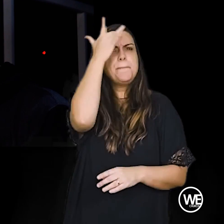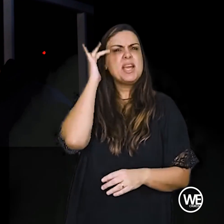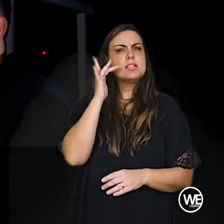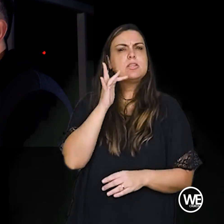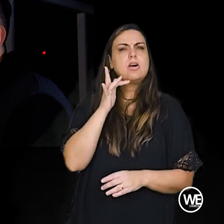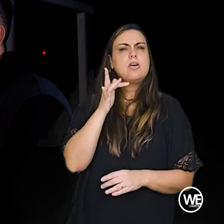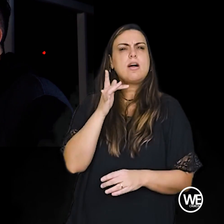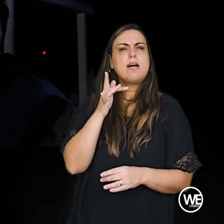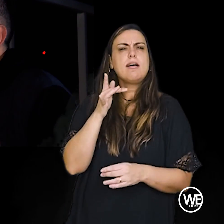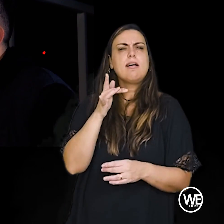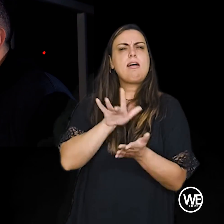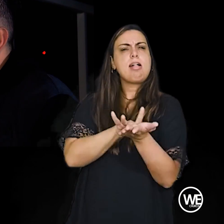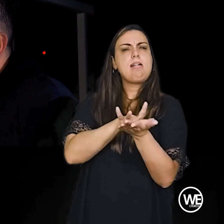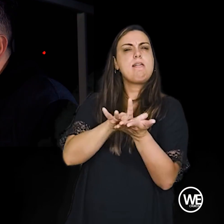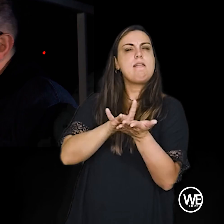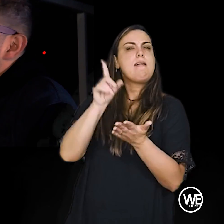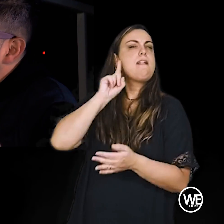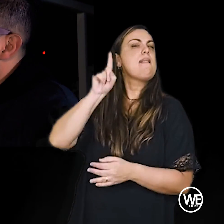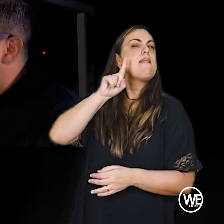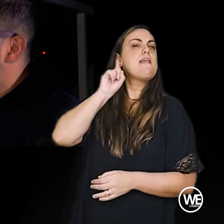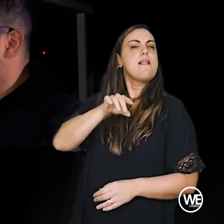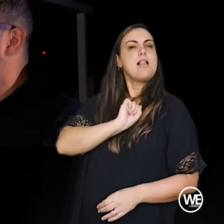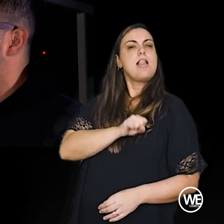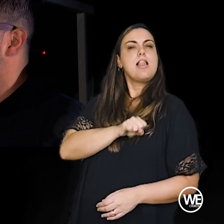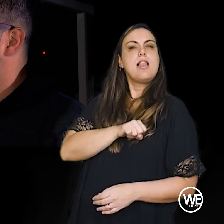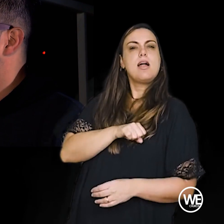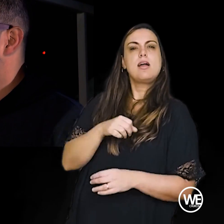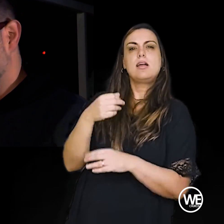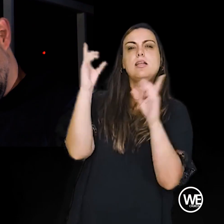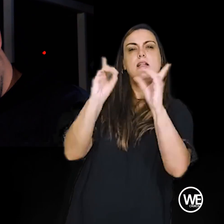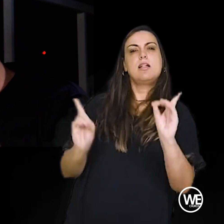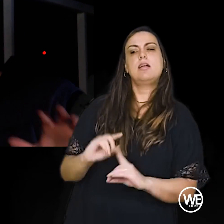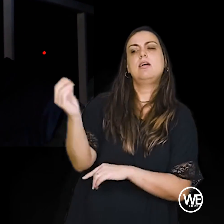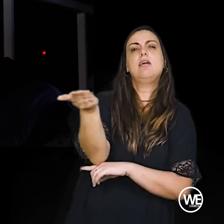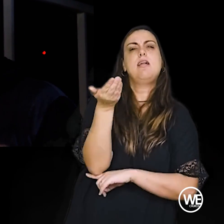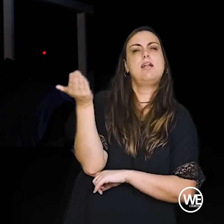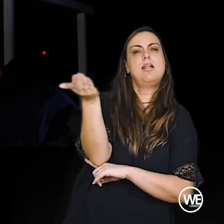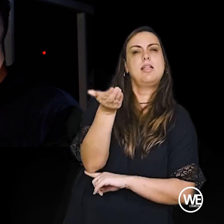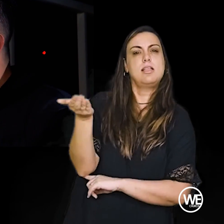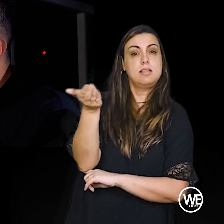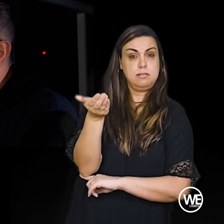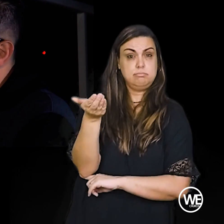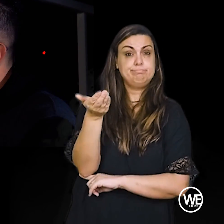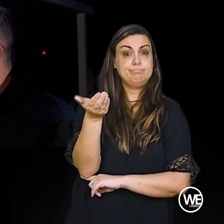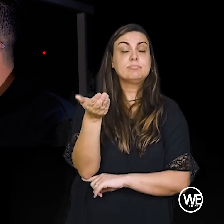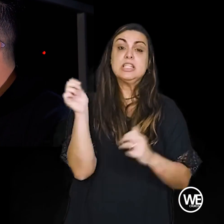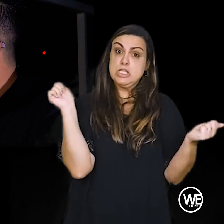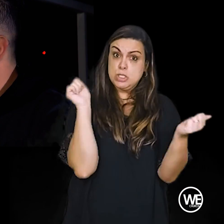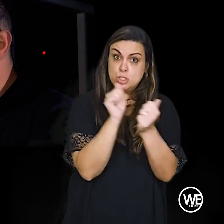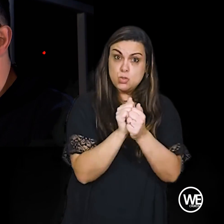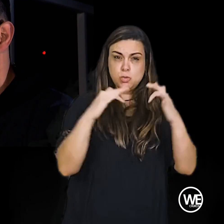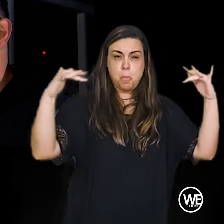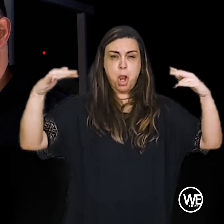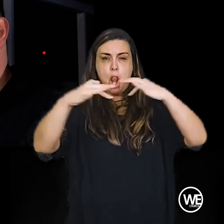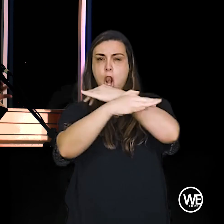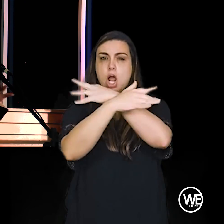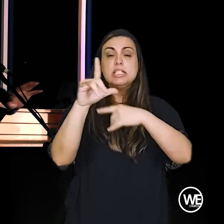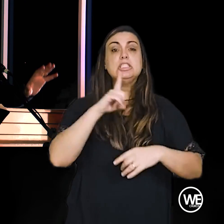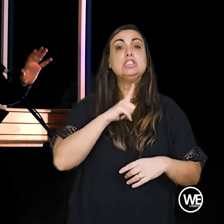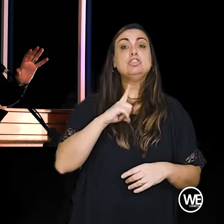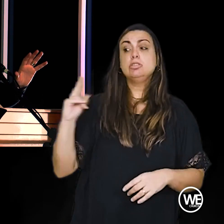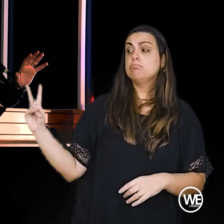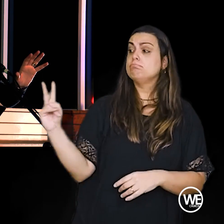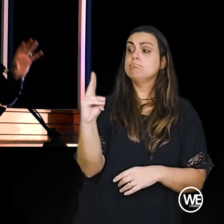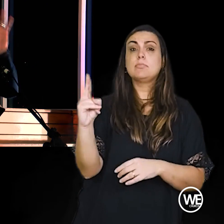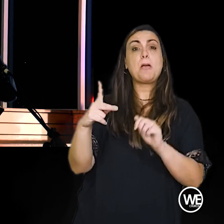e buscavam recursos da mesma maneira que ele buscava. E no meio daquela multidão se encontrava Pedro e João, e